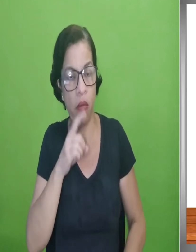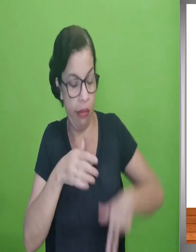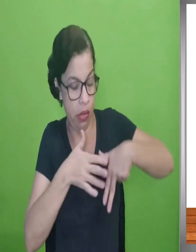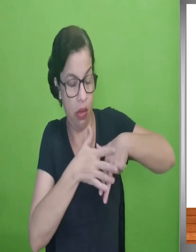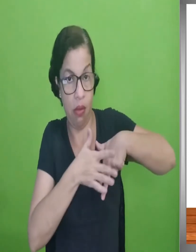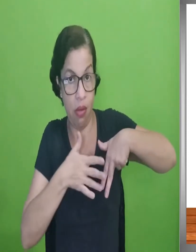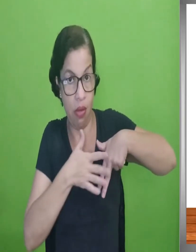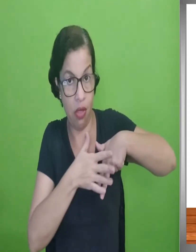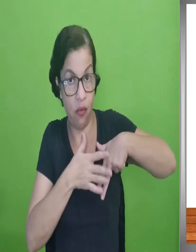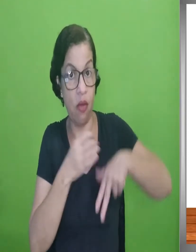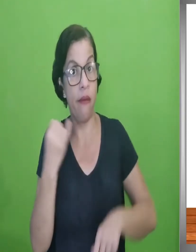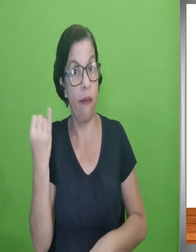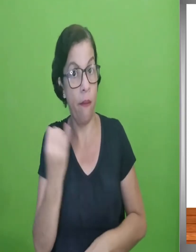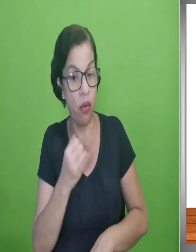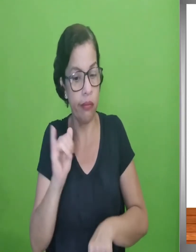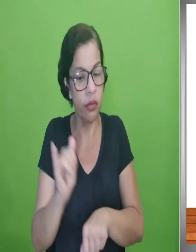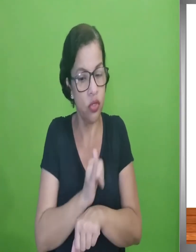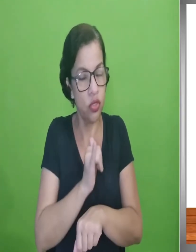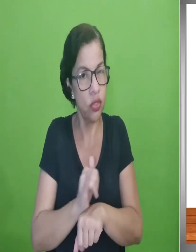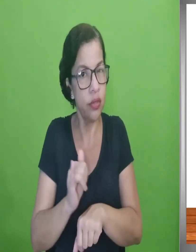importante ferramenta clínica.